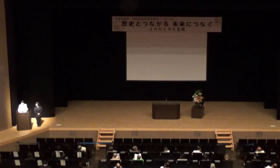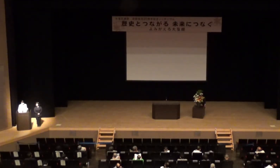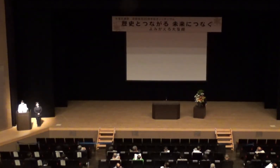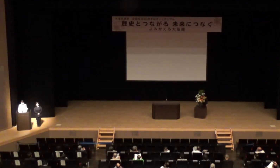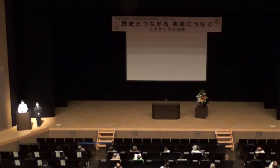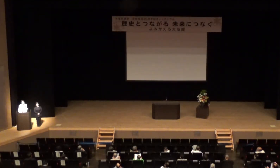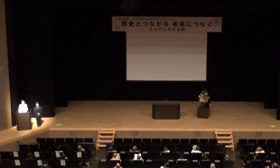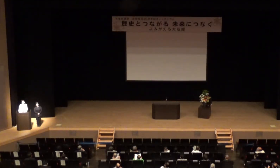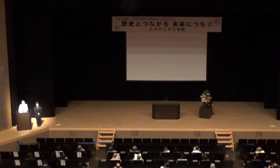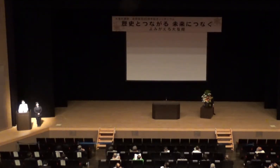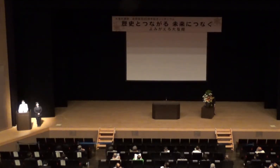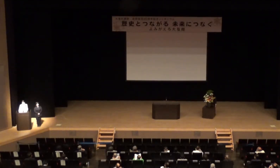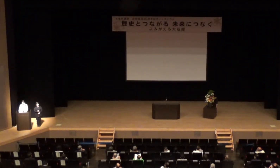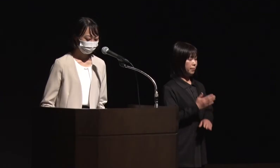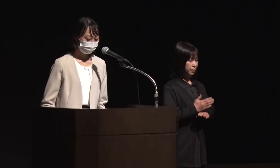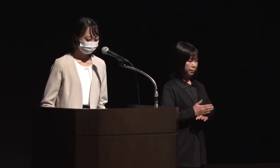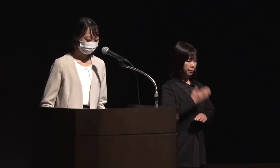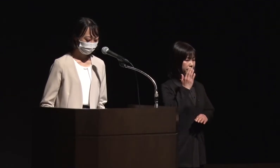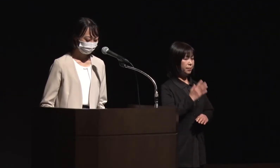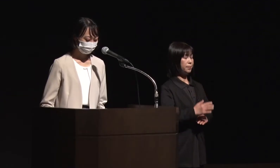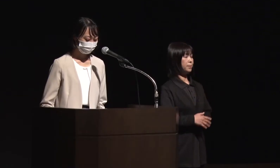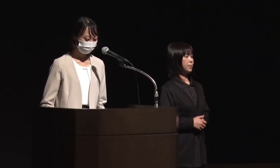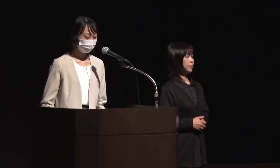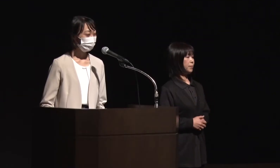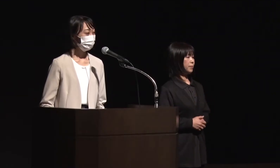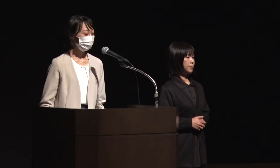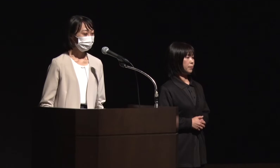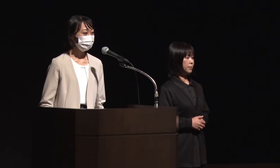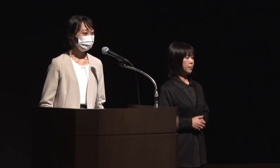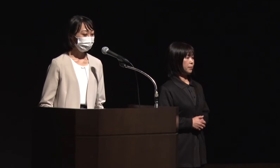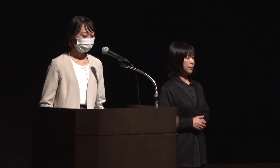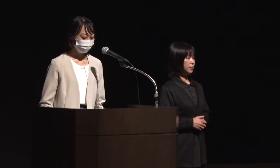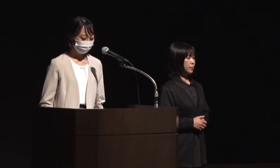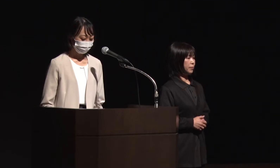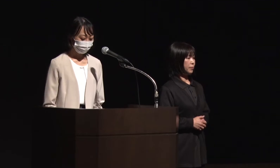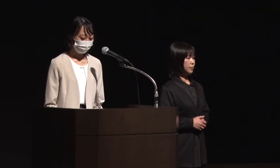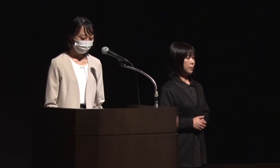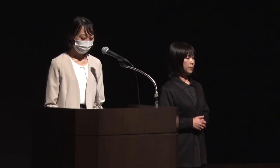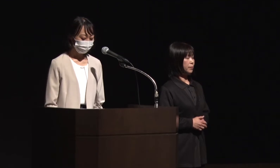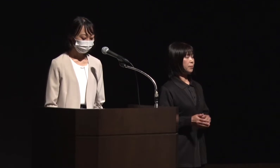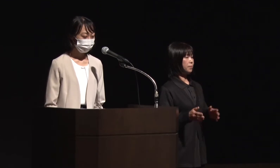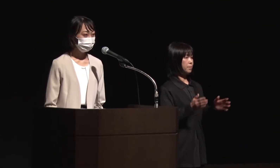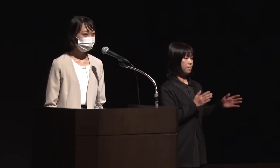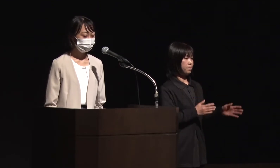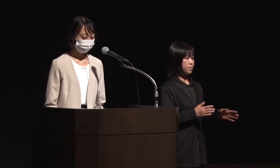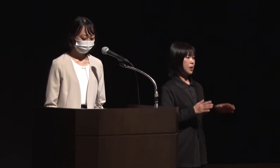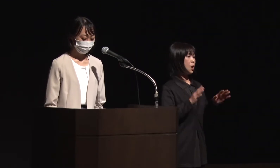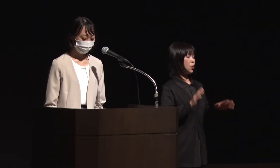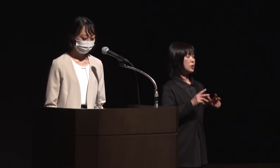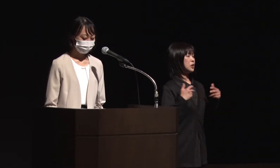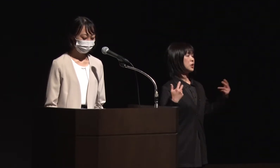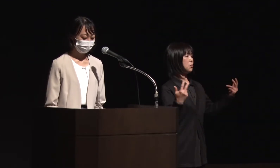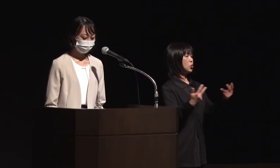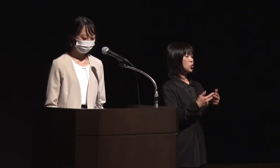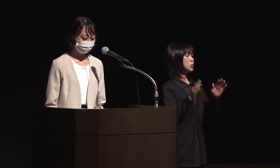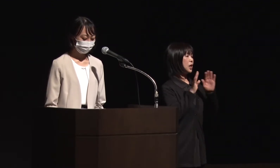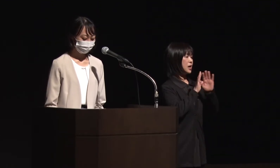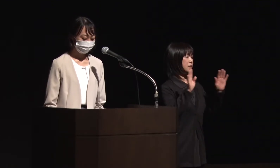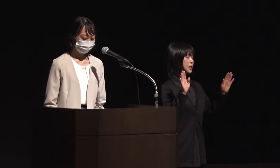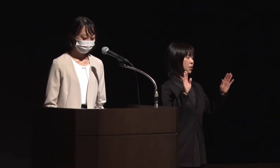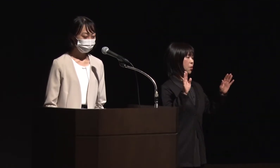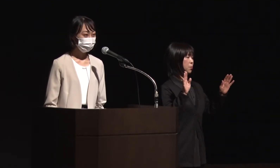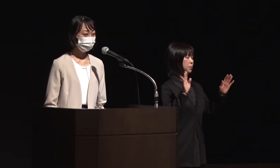いたしました。ありがとうございました。それでは 本シンポジウムの開催にあた